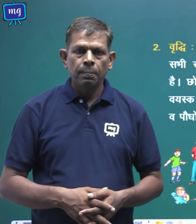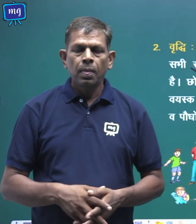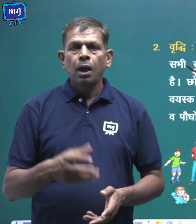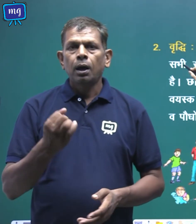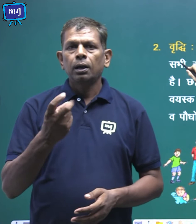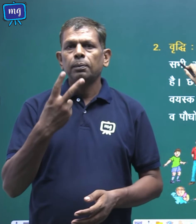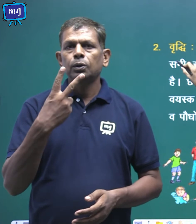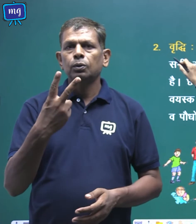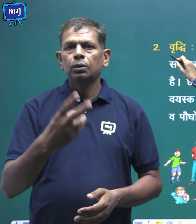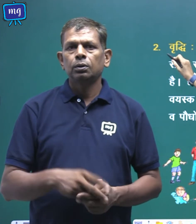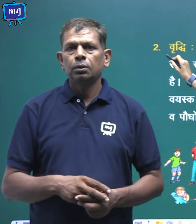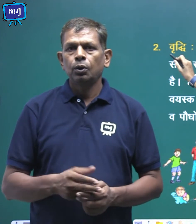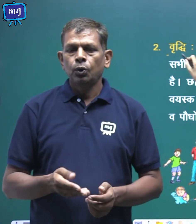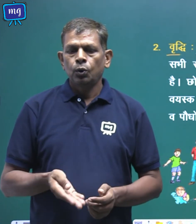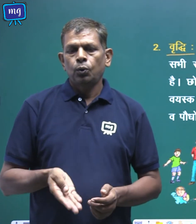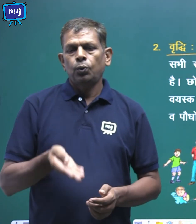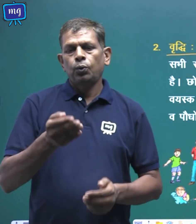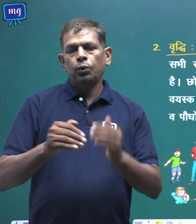नंबर 2, वृद्धि।